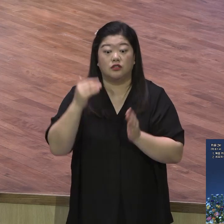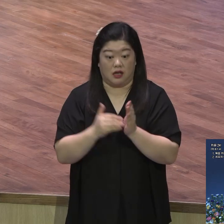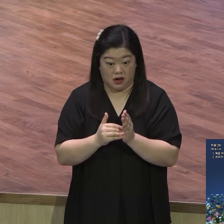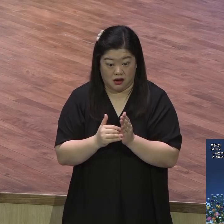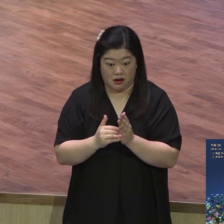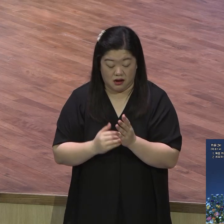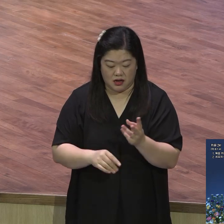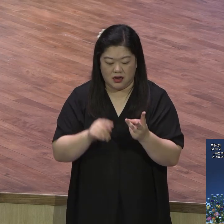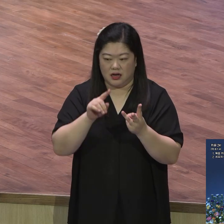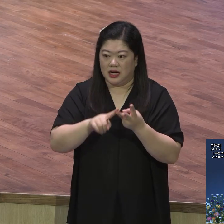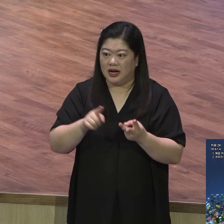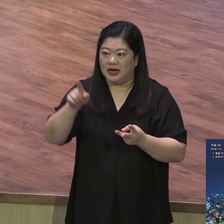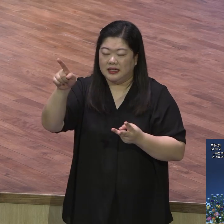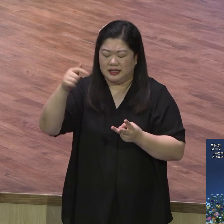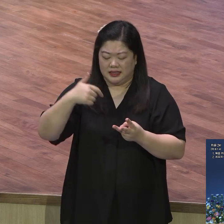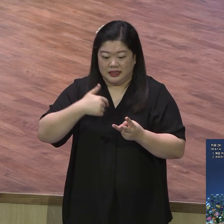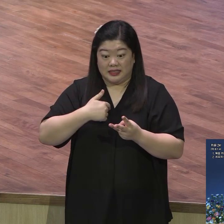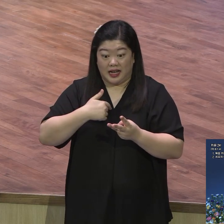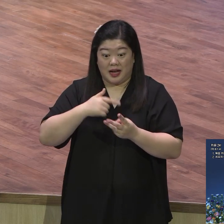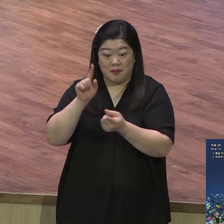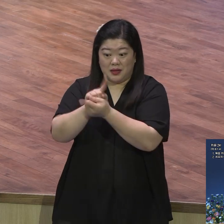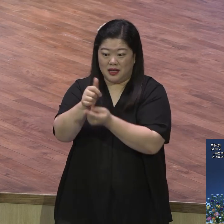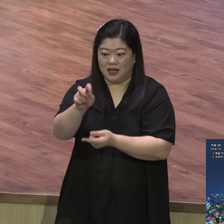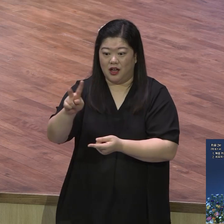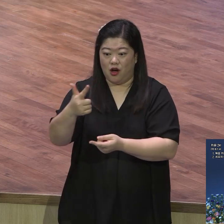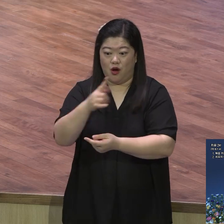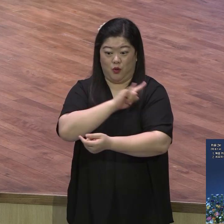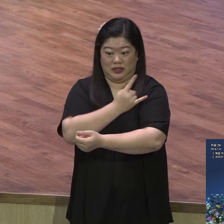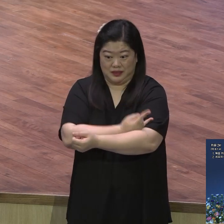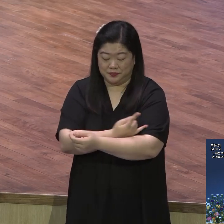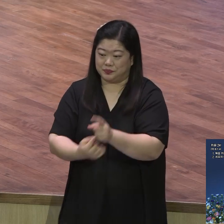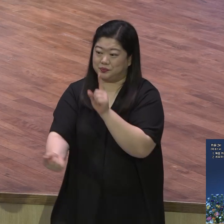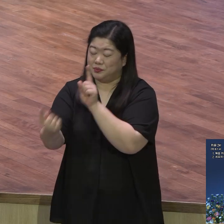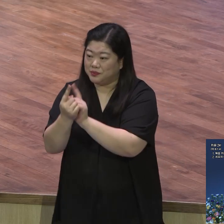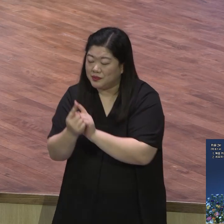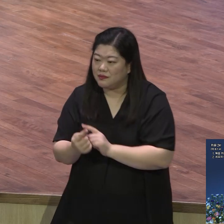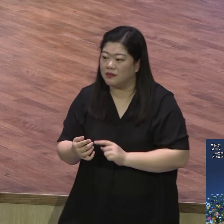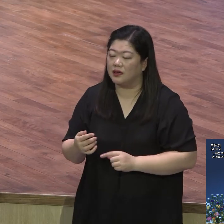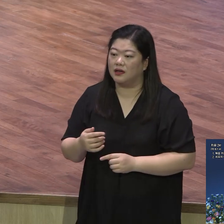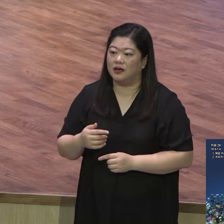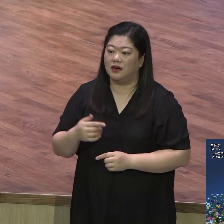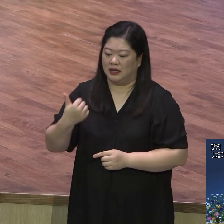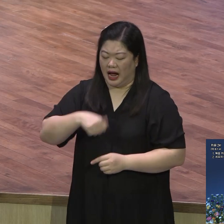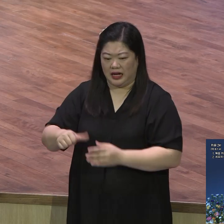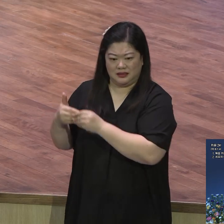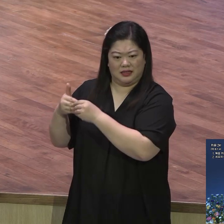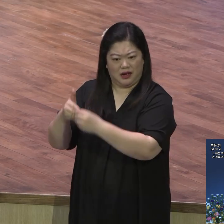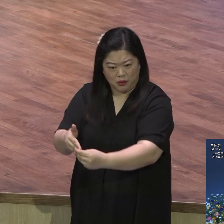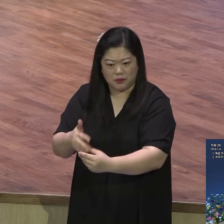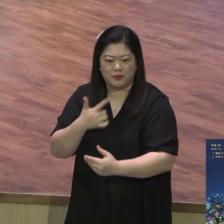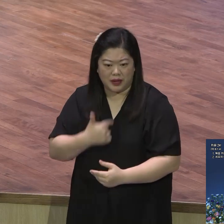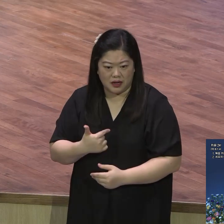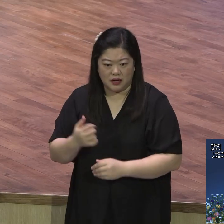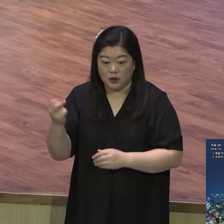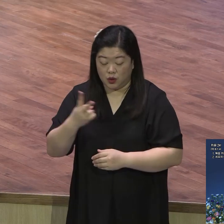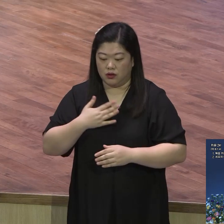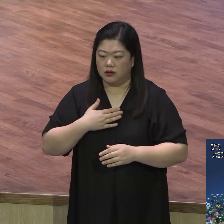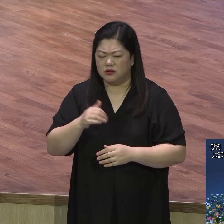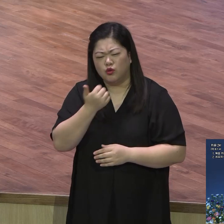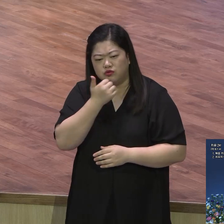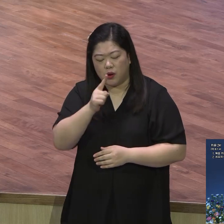현신혁 권사님 거기에 집회할 때도 전부 합동청 목사들이 설교했고 김기양 원장 거기도 전부 합동청 목사들이 다